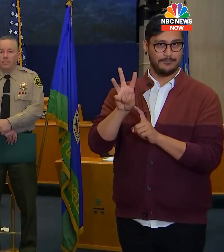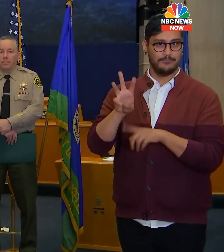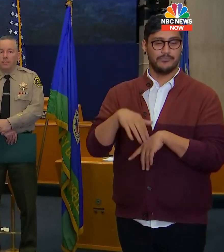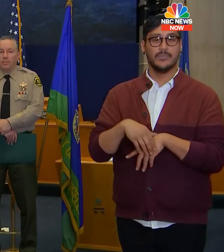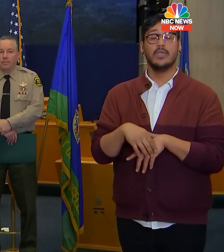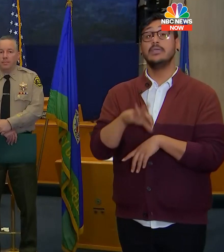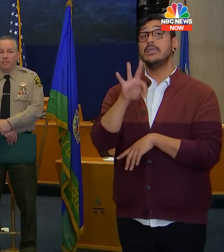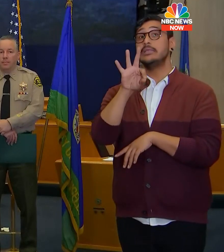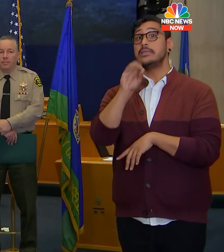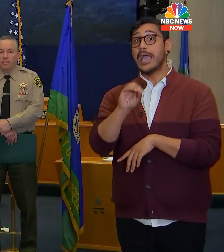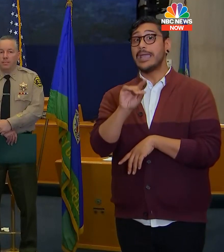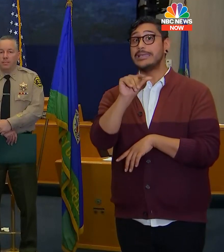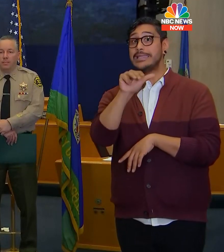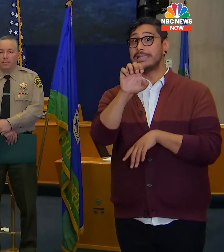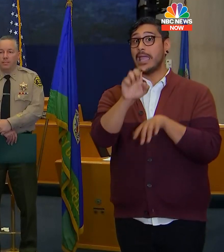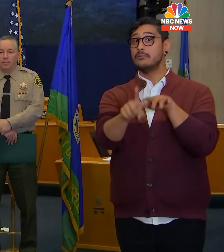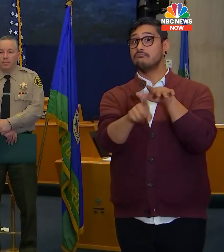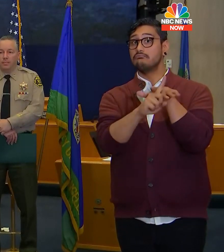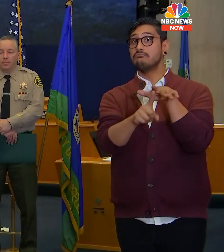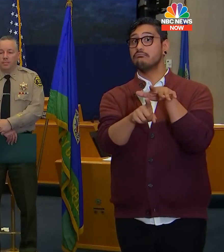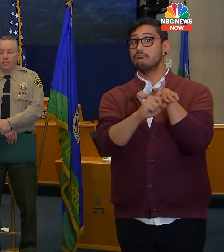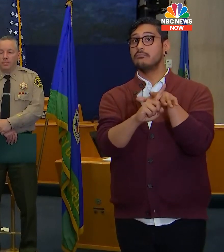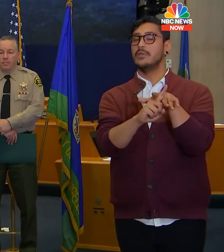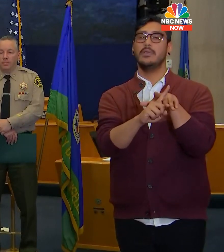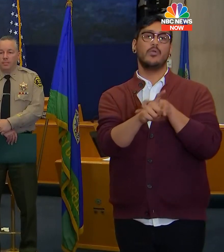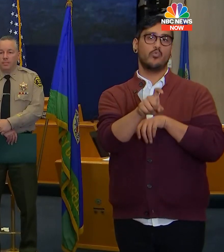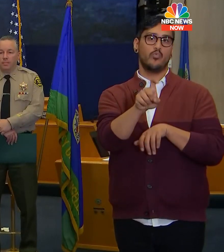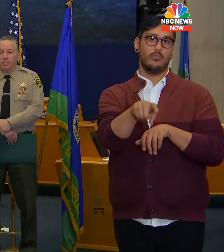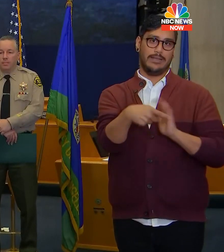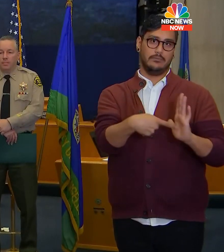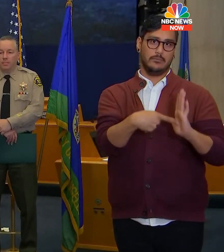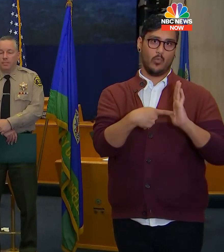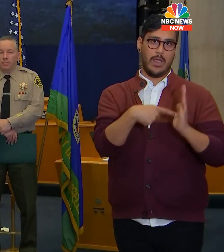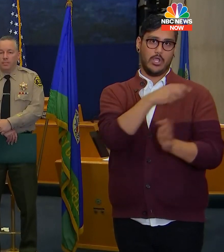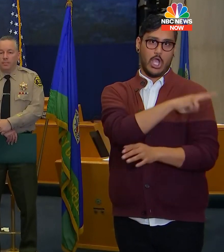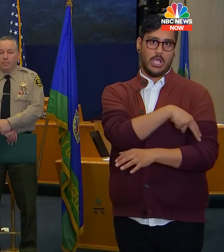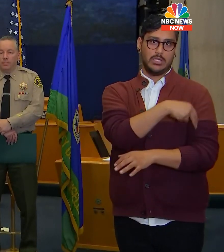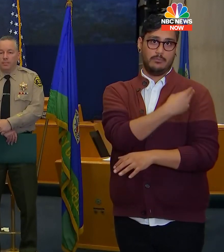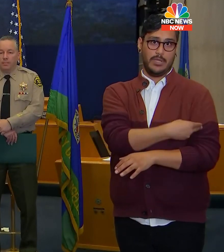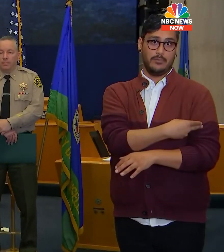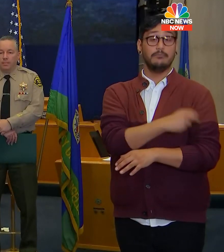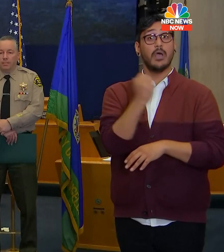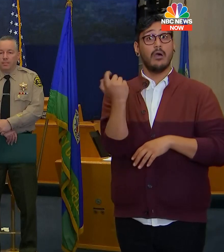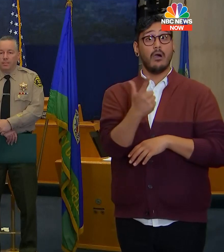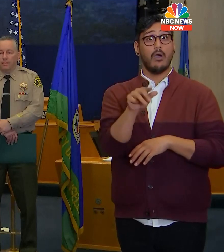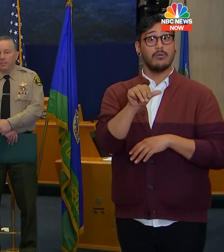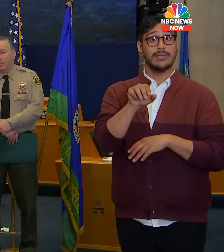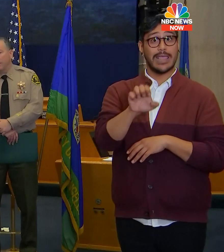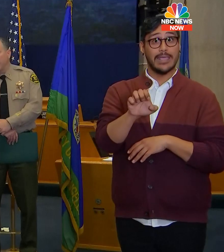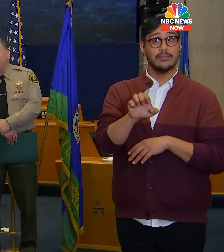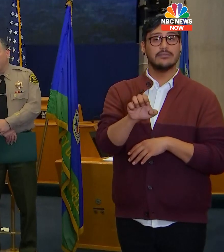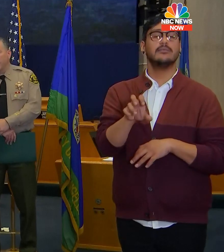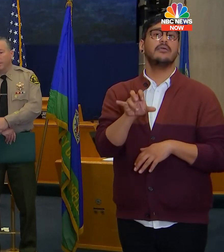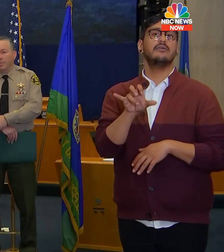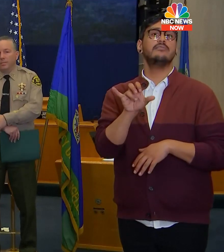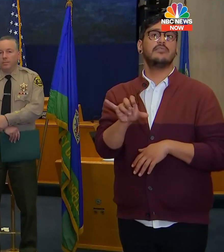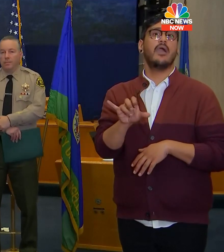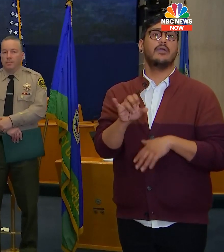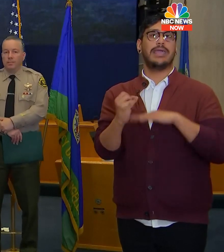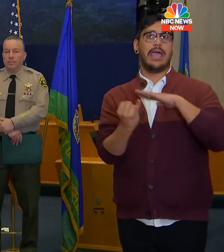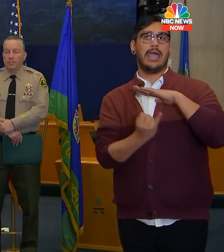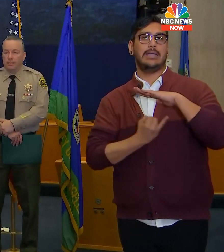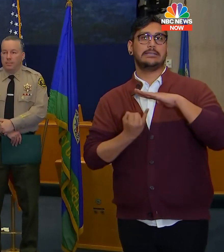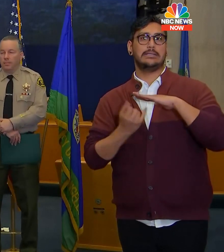90 casos han sido en algún momento hospitalizados. Todos los casos confirmados están siendo